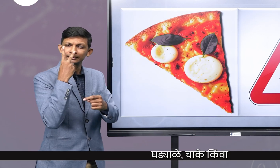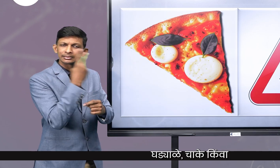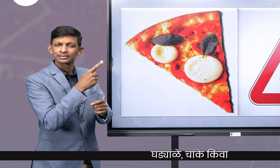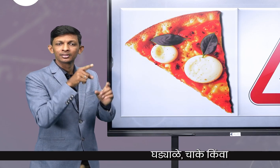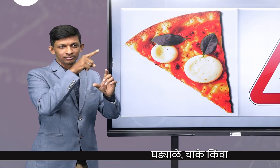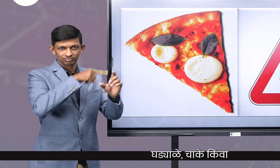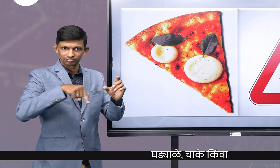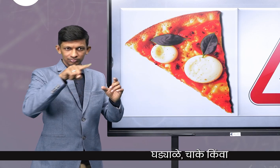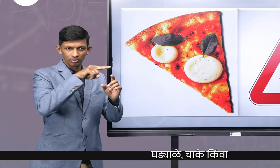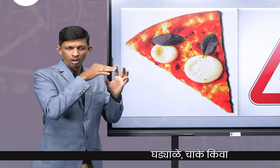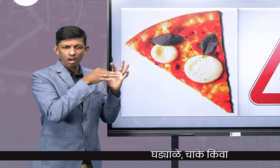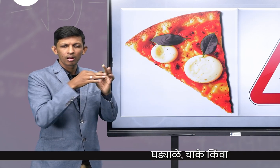घड्याळे, चाके किंवा